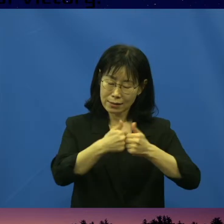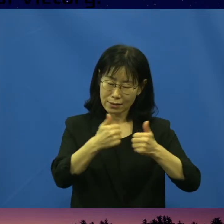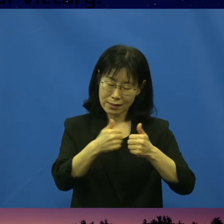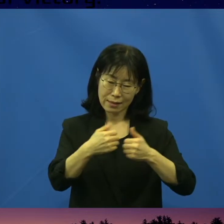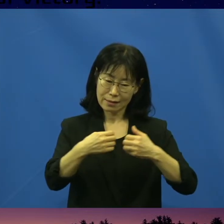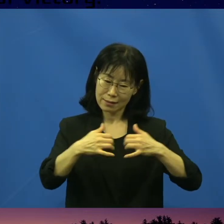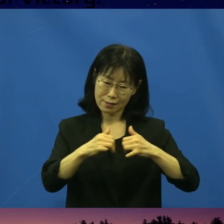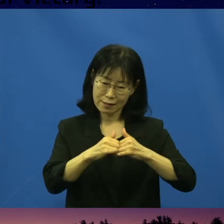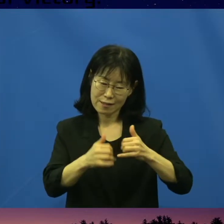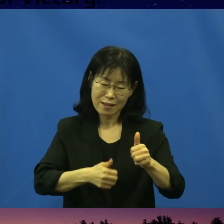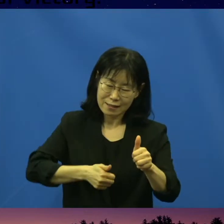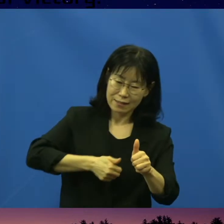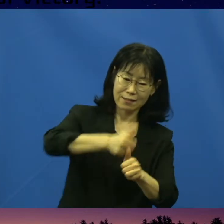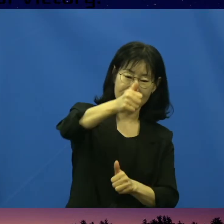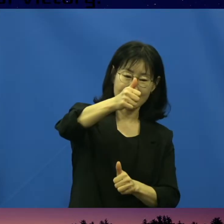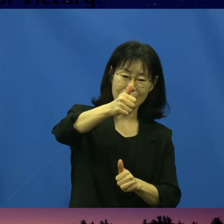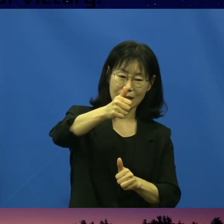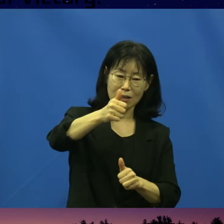거예요.